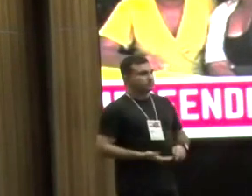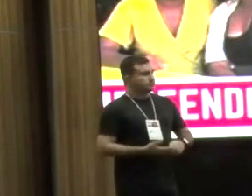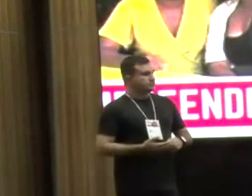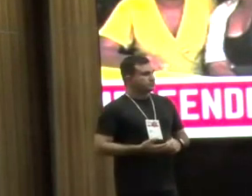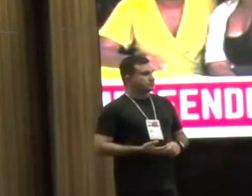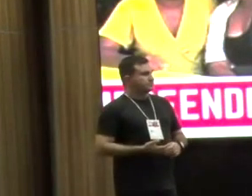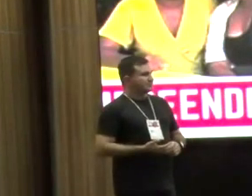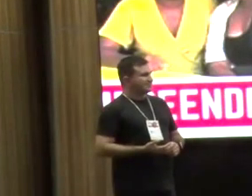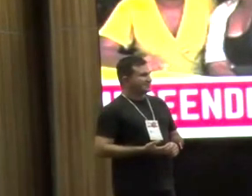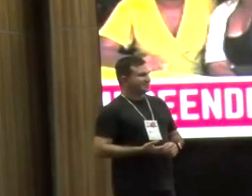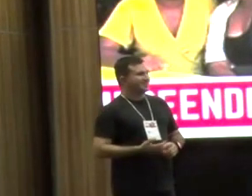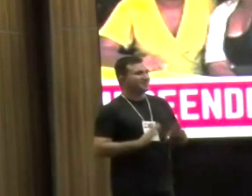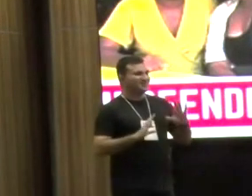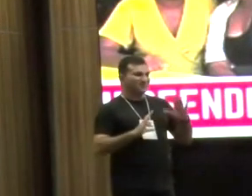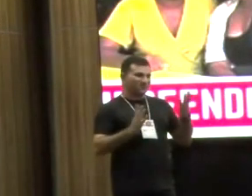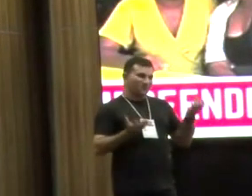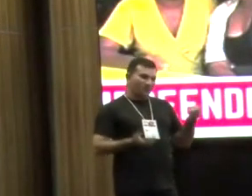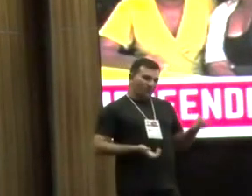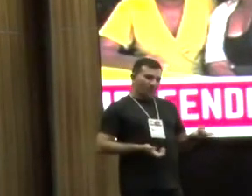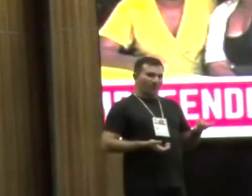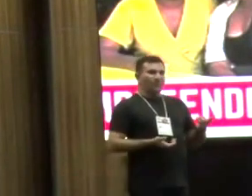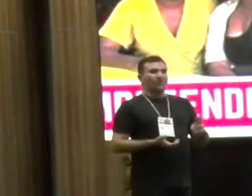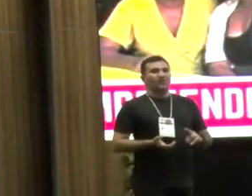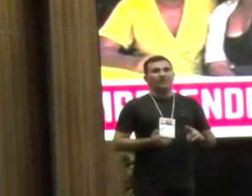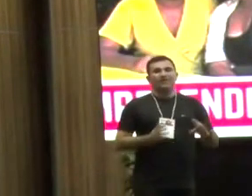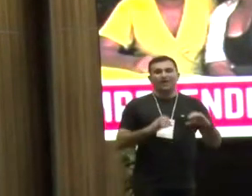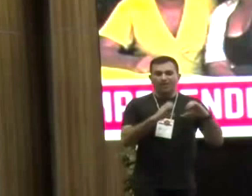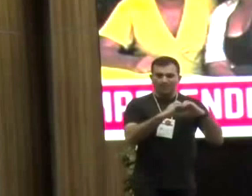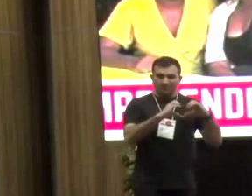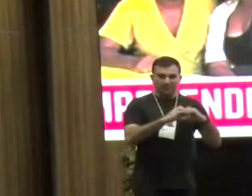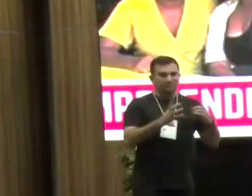na festa da paróquia. Só isso.